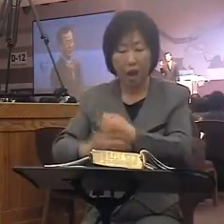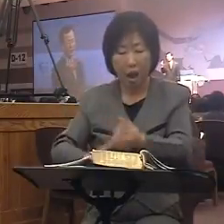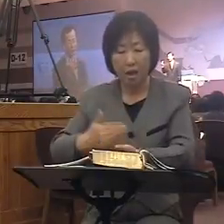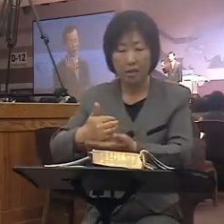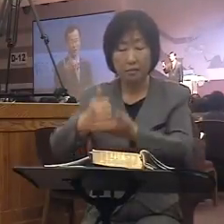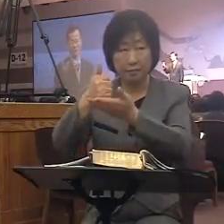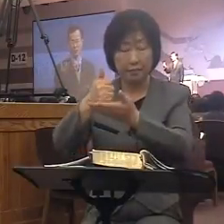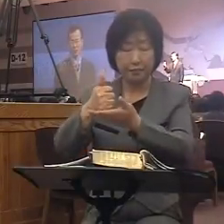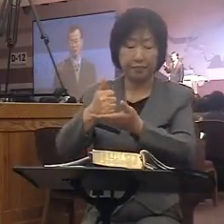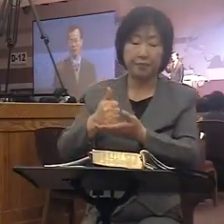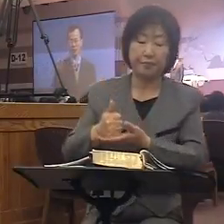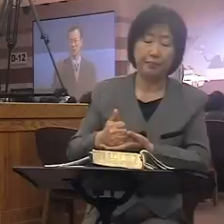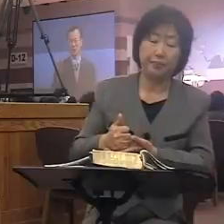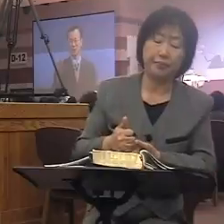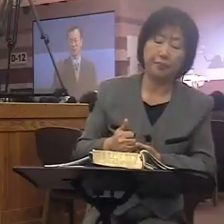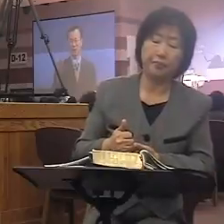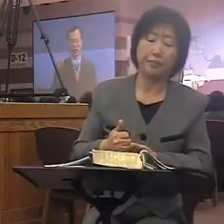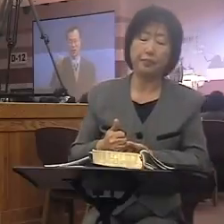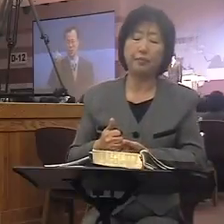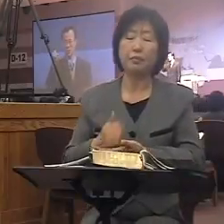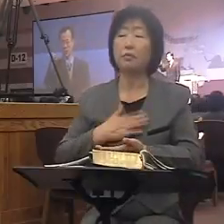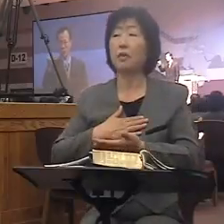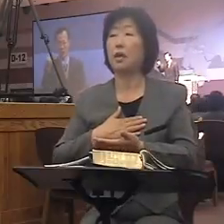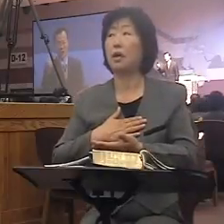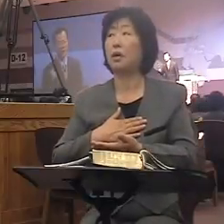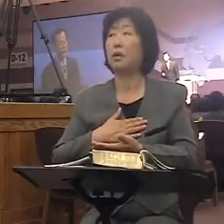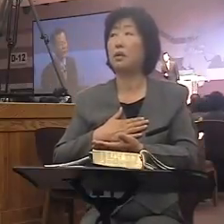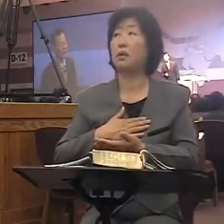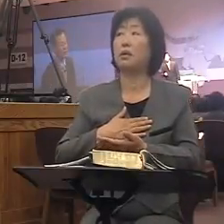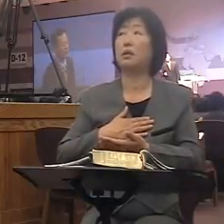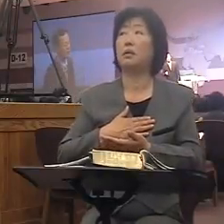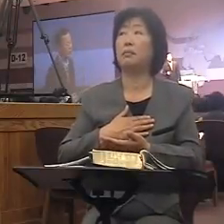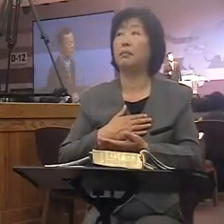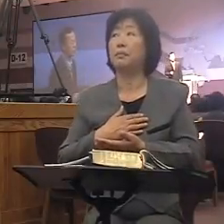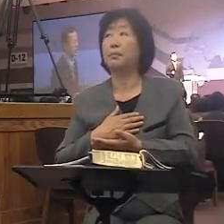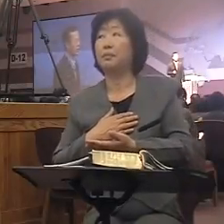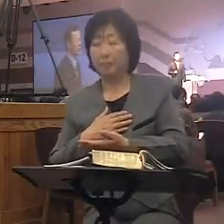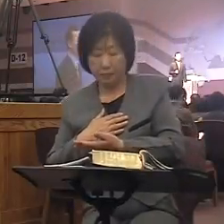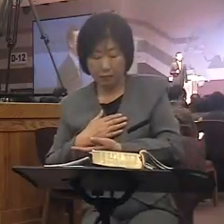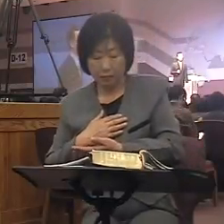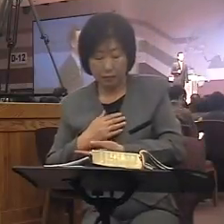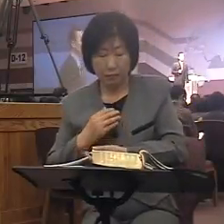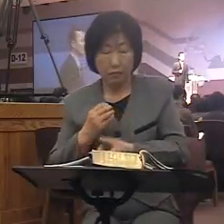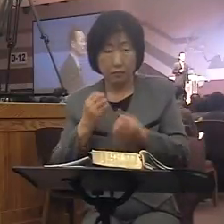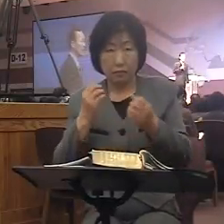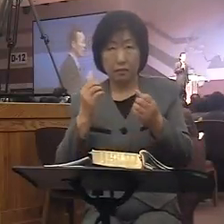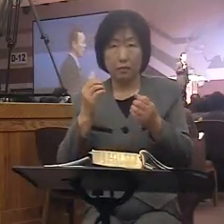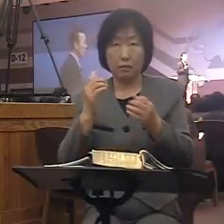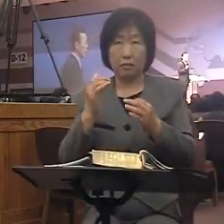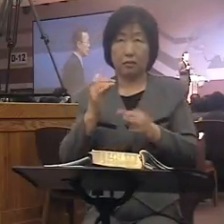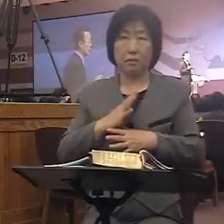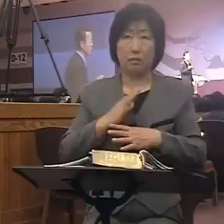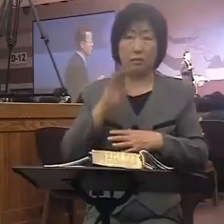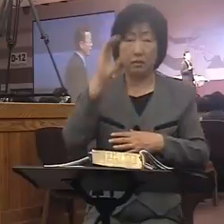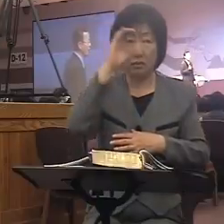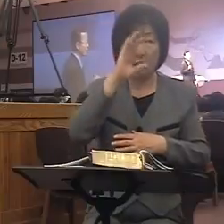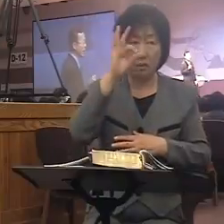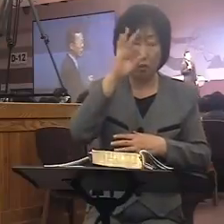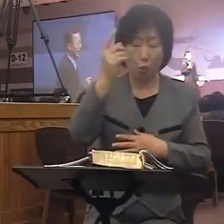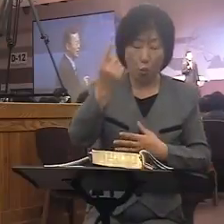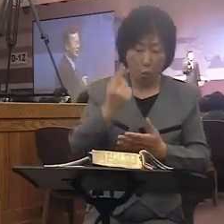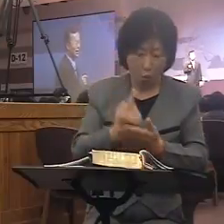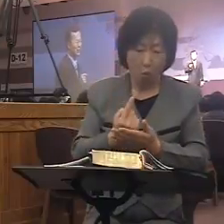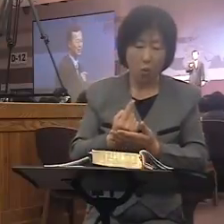Surprise by the visit. 나를 surprise visitation으로 찾아오시는 하나님이 되십니다. 오늘 말씀을